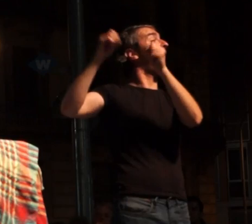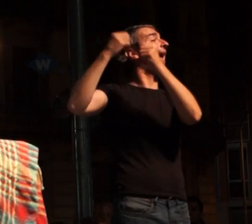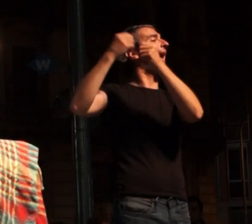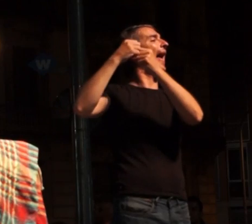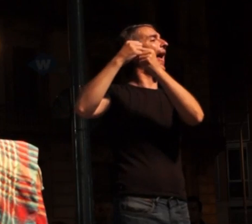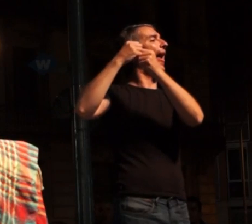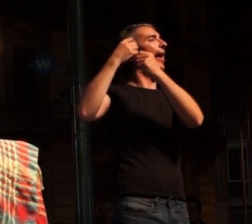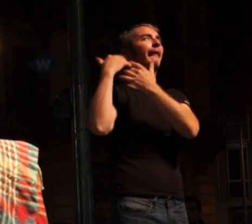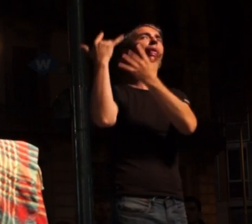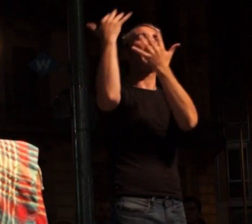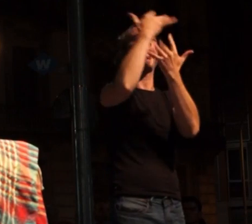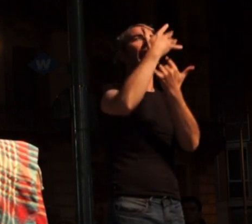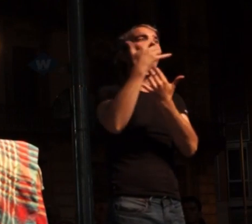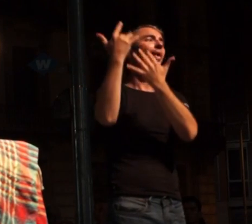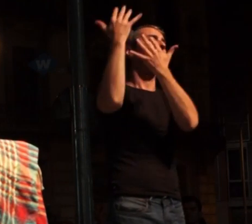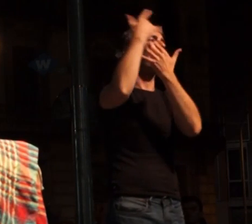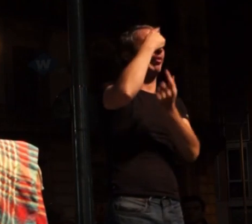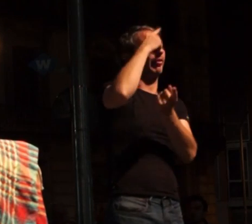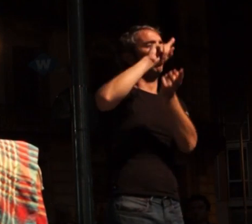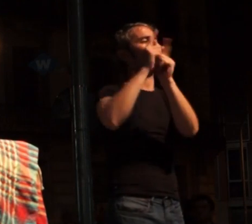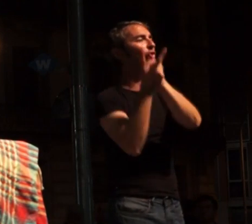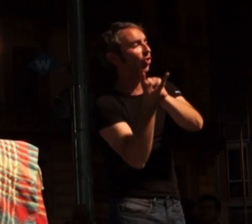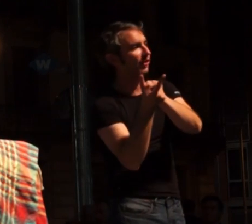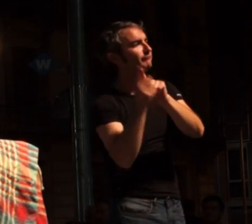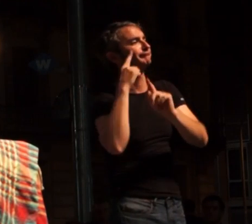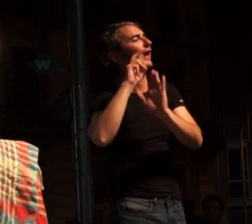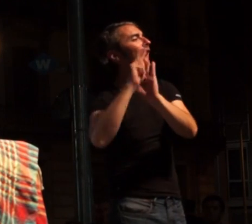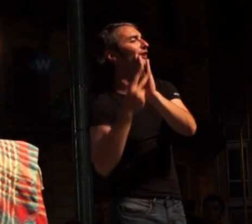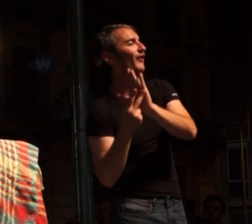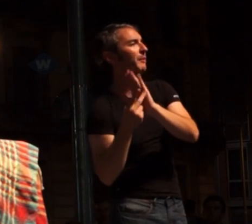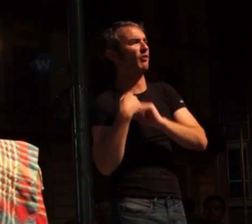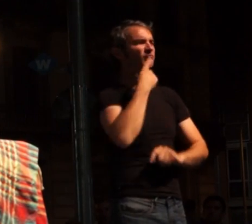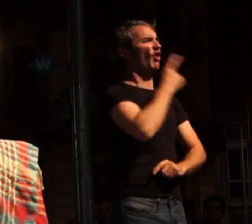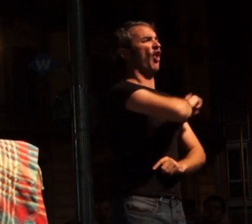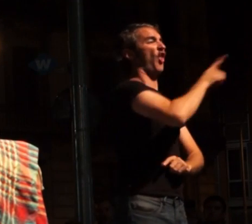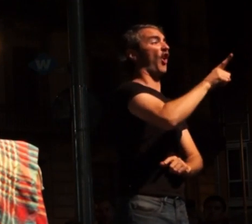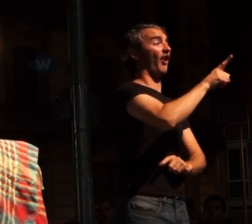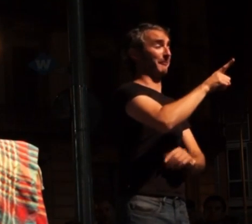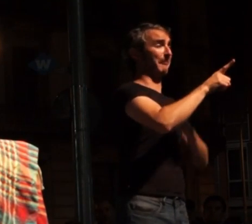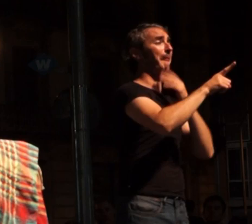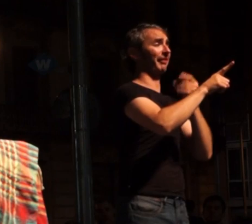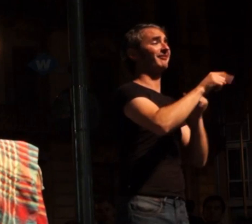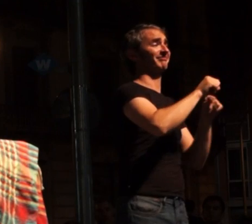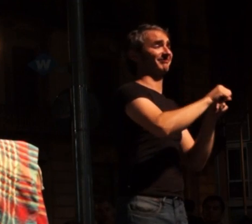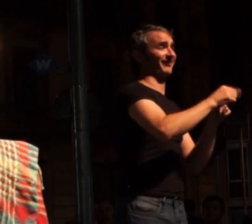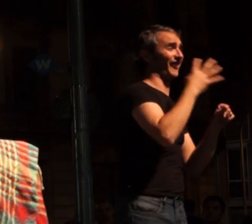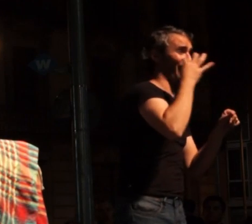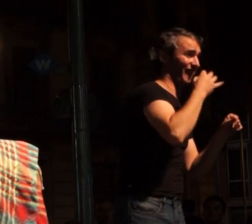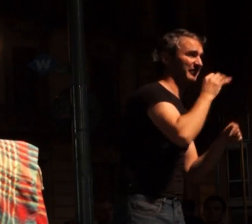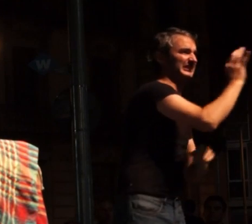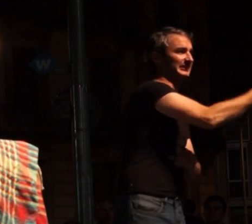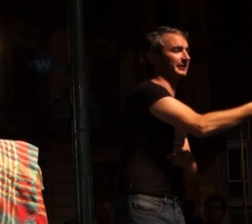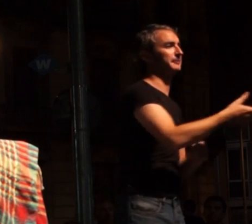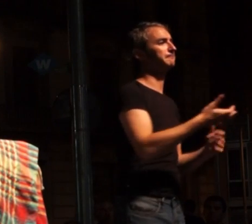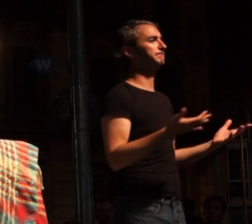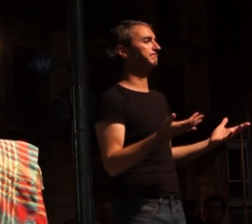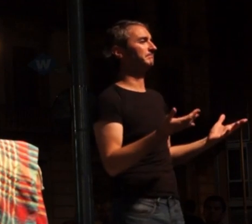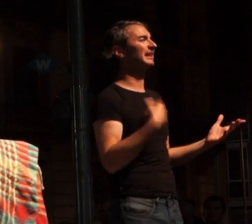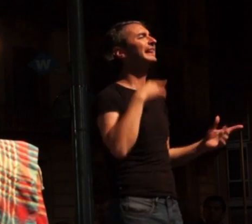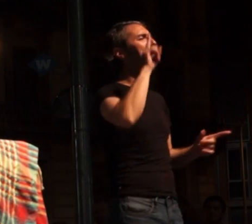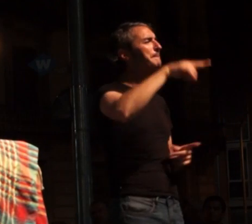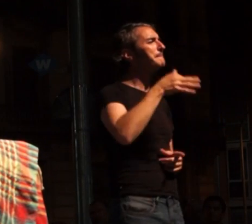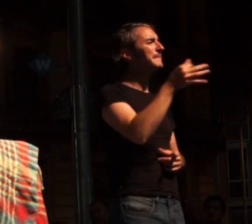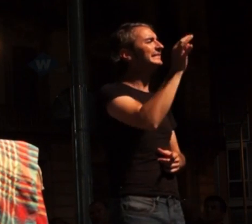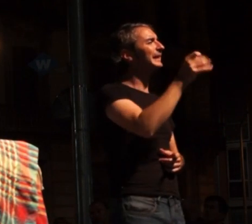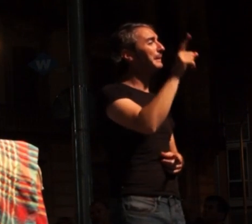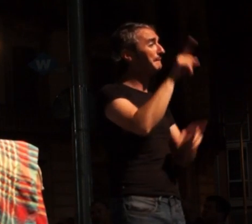acabar apostant per la reforma. Els que deien de entrada no, sabien que seria que sí. I els que